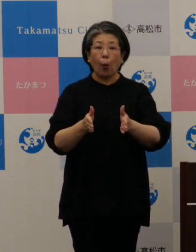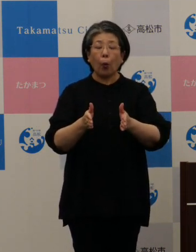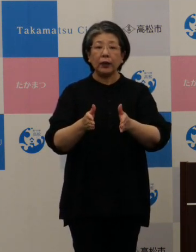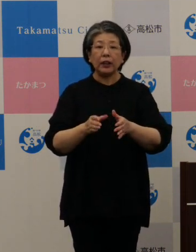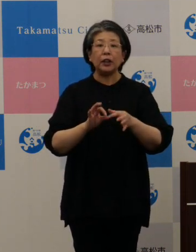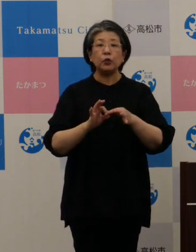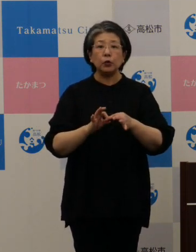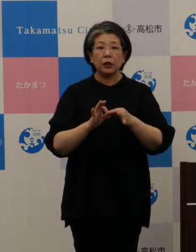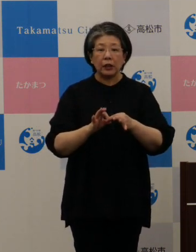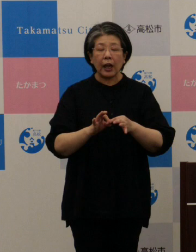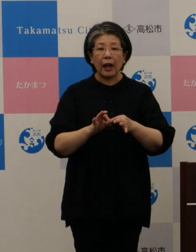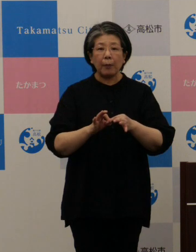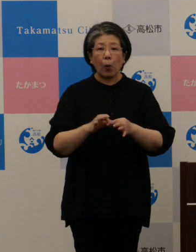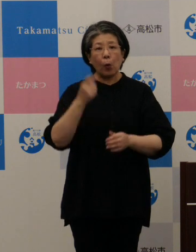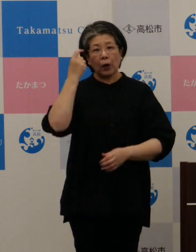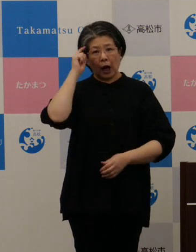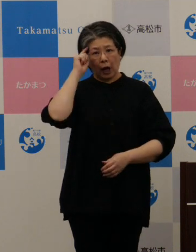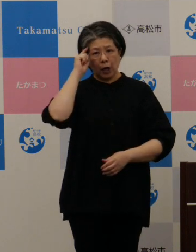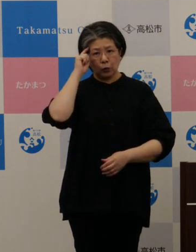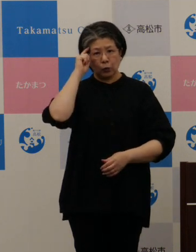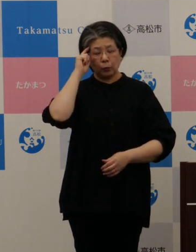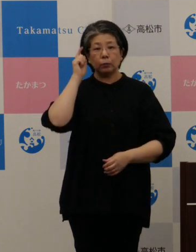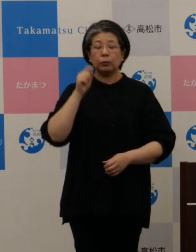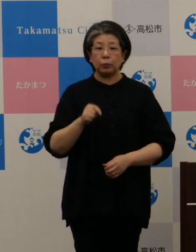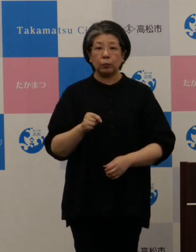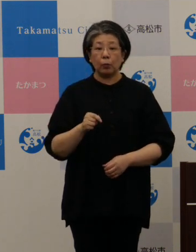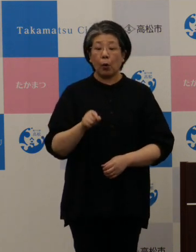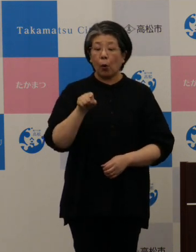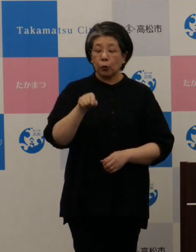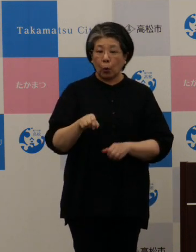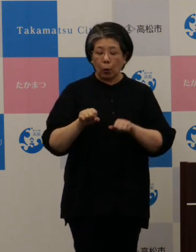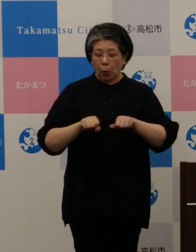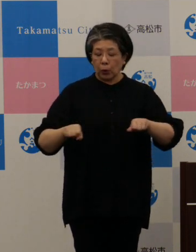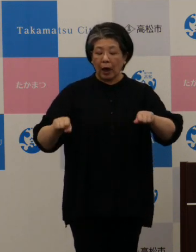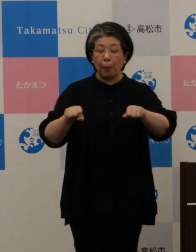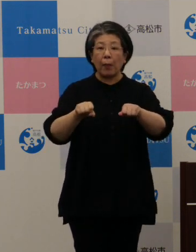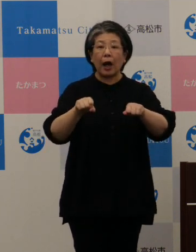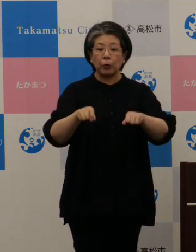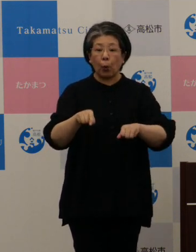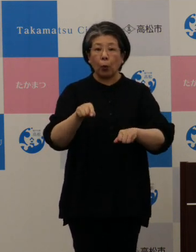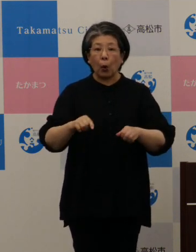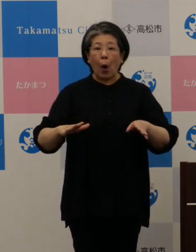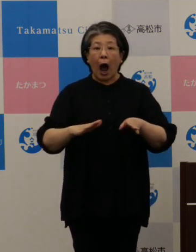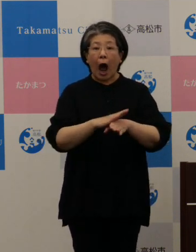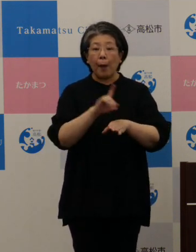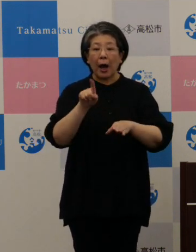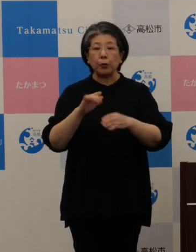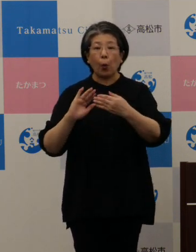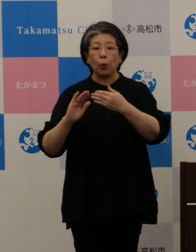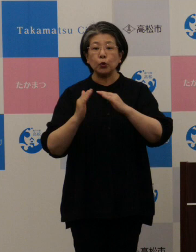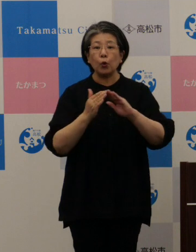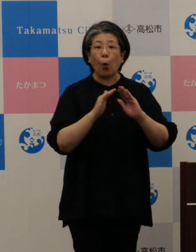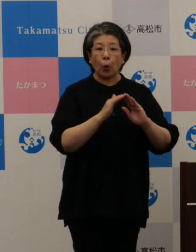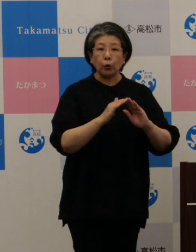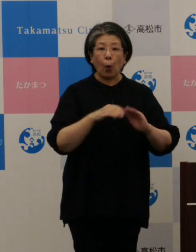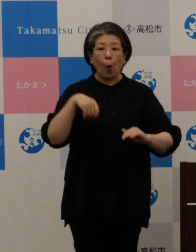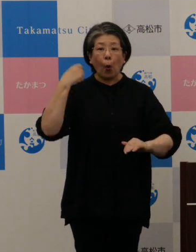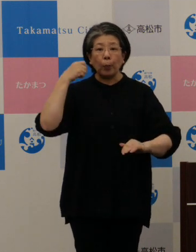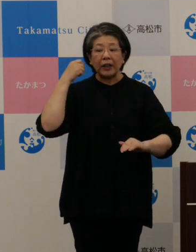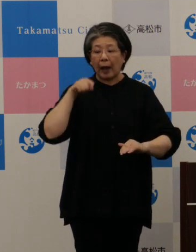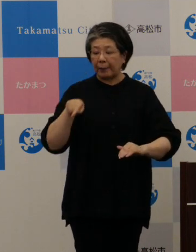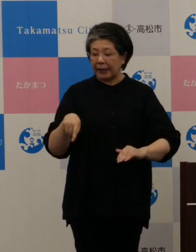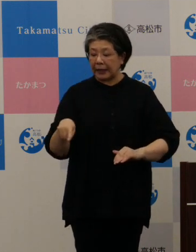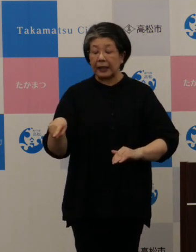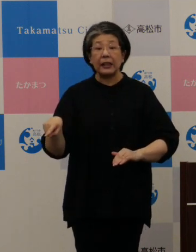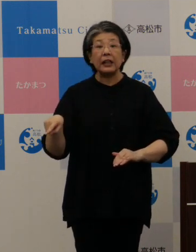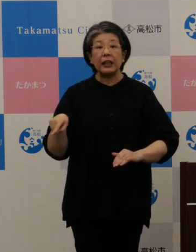。であそこ の浜野町の地域ですとその南の方に下る道